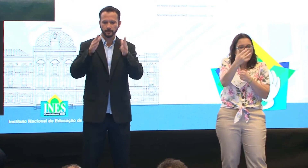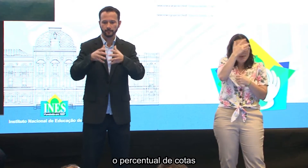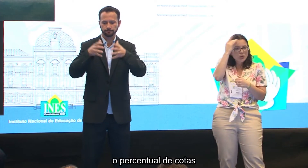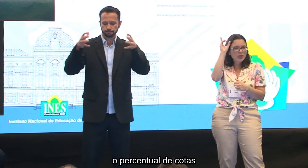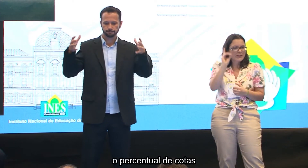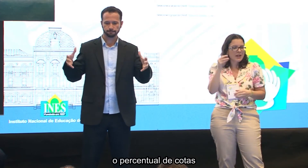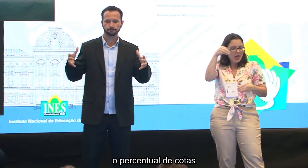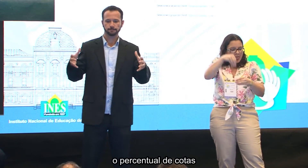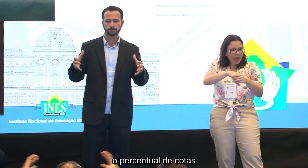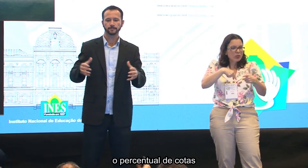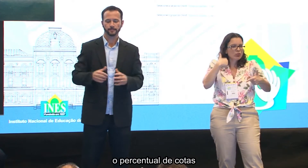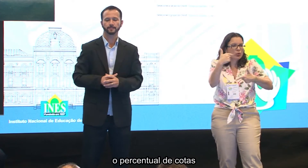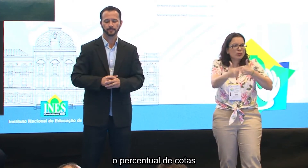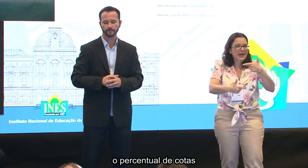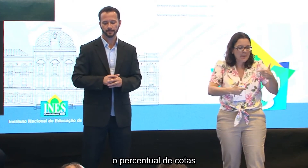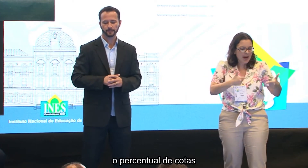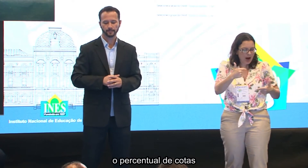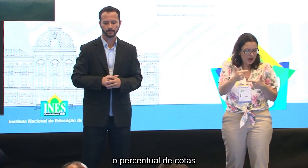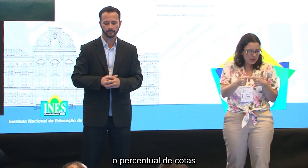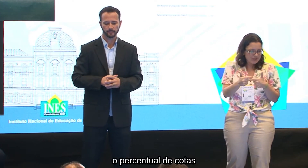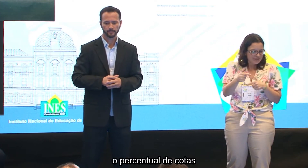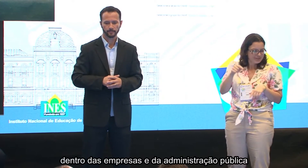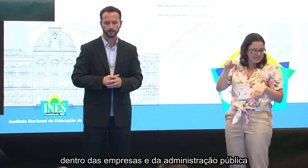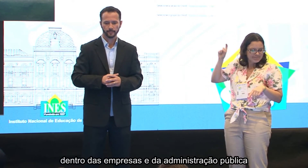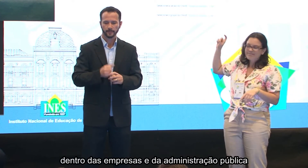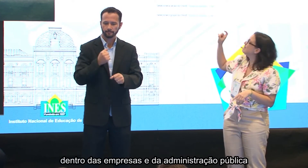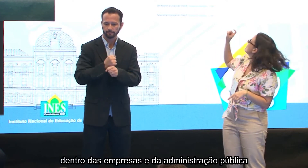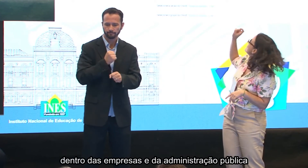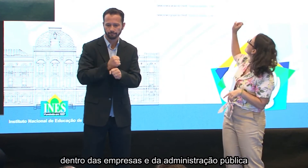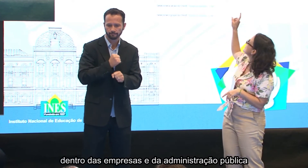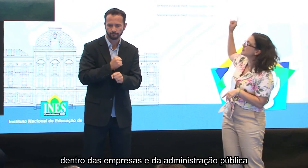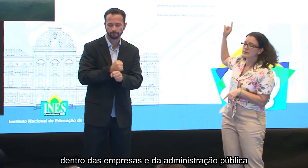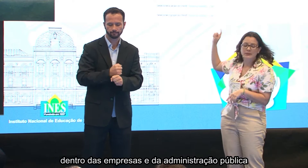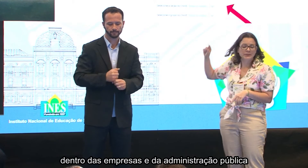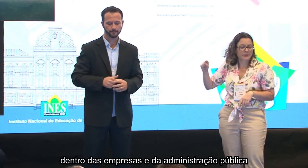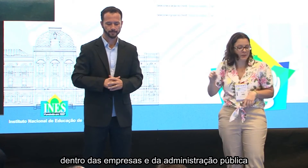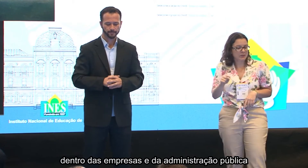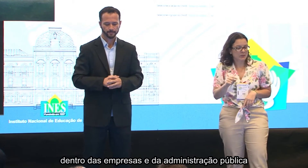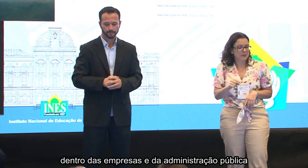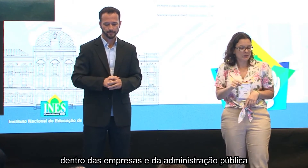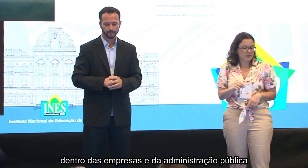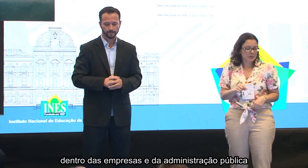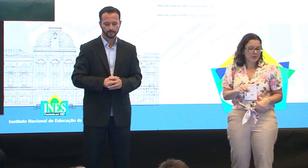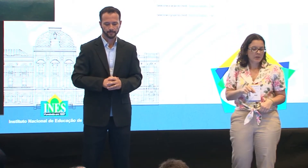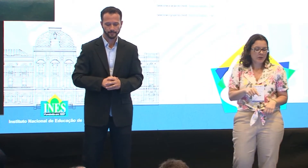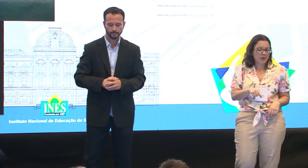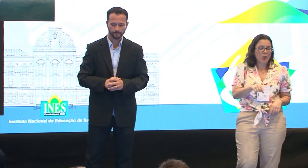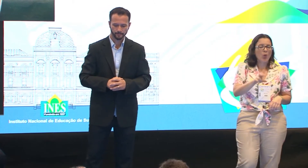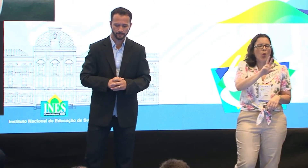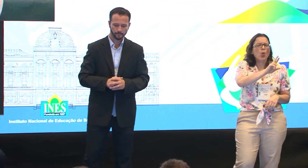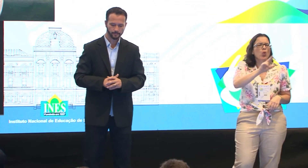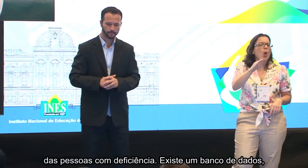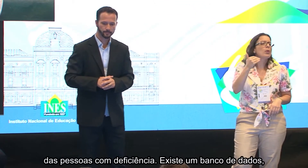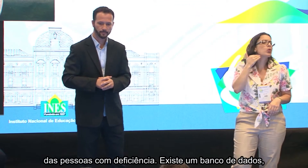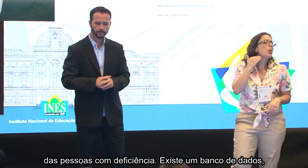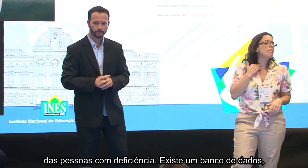o percentual de cotas dentro das empresas e da administração pública, das pessoas